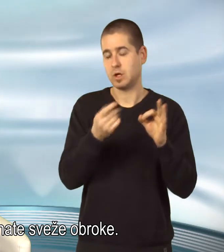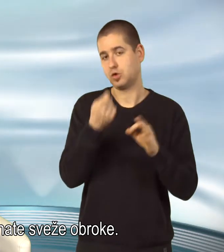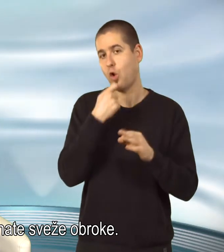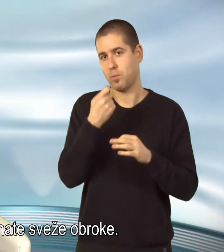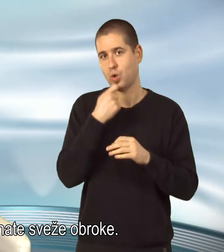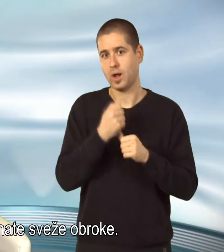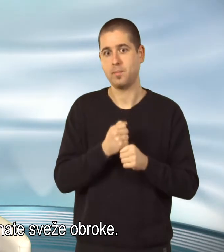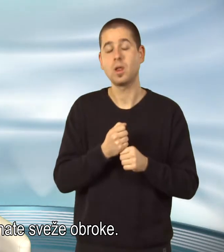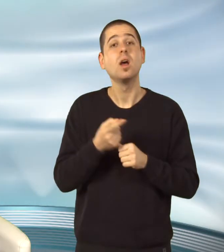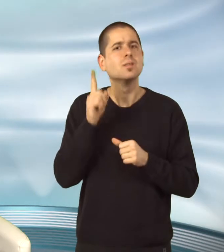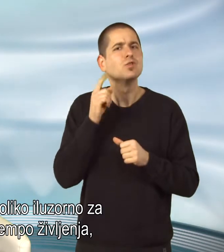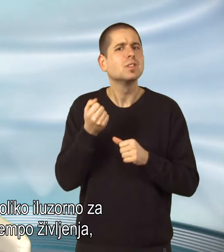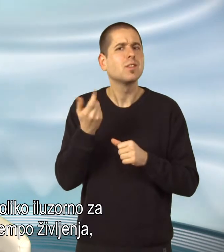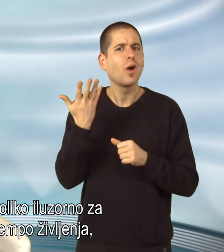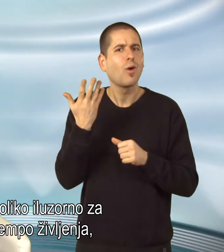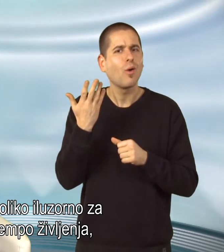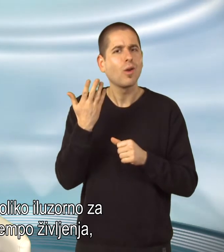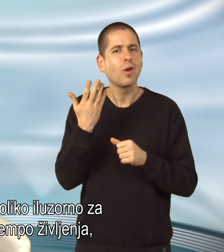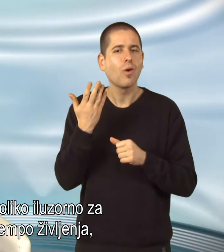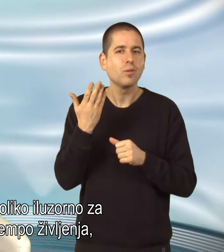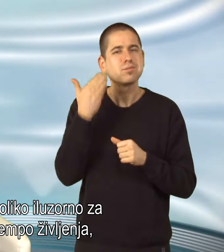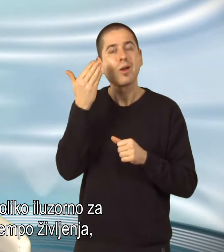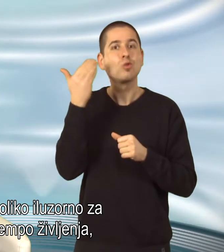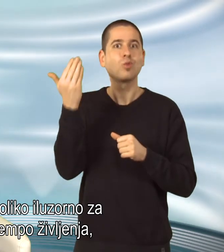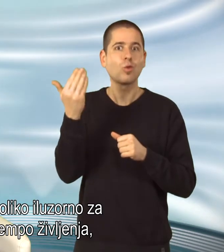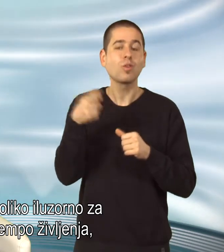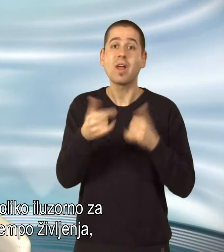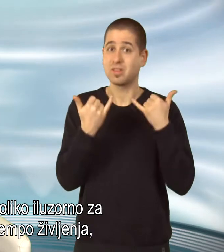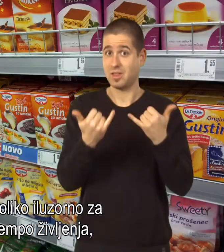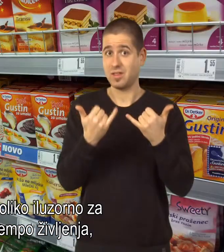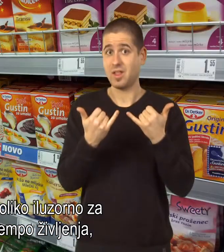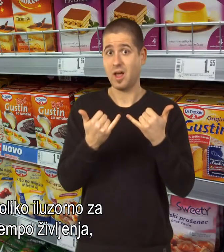sveže obroke. Sliši se nekoliko iluzorno